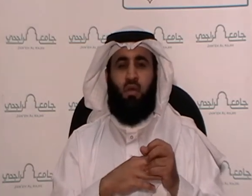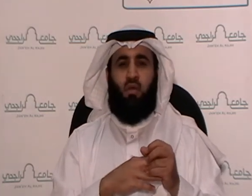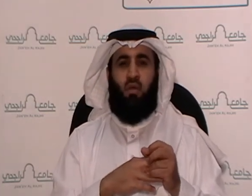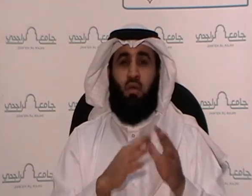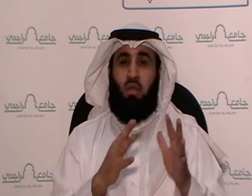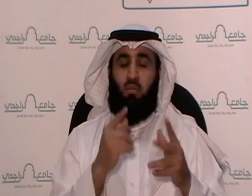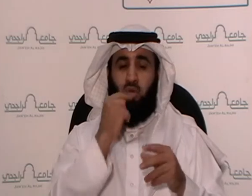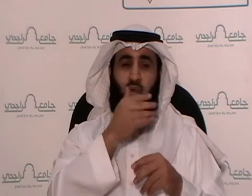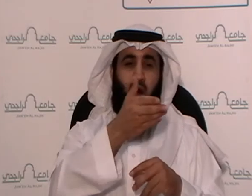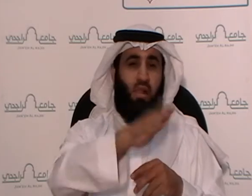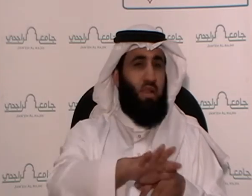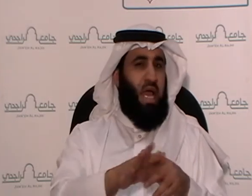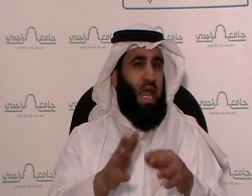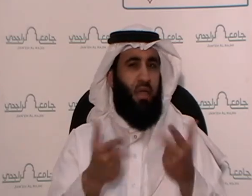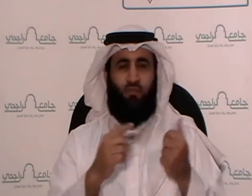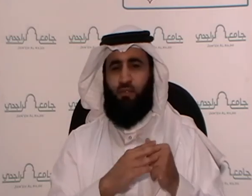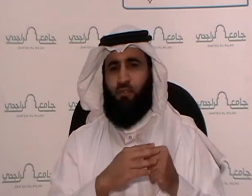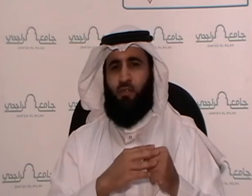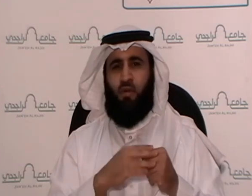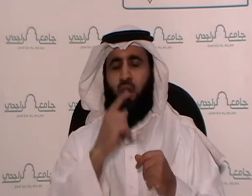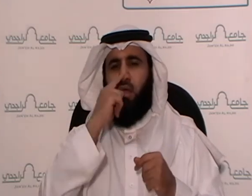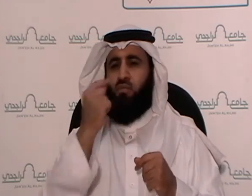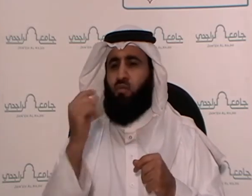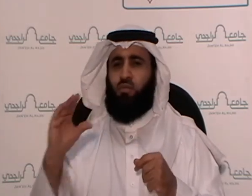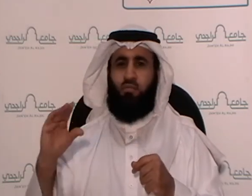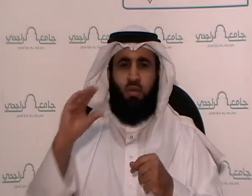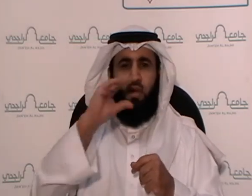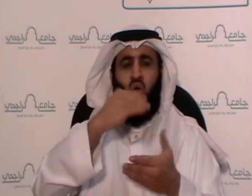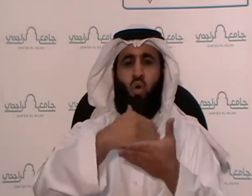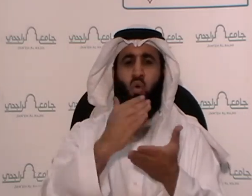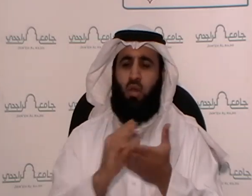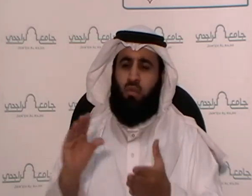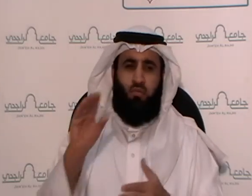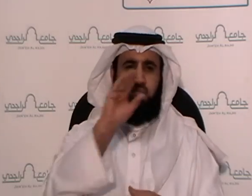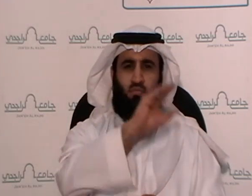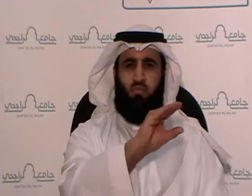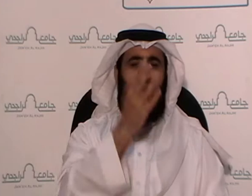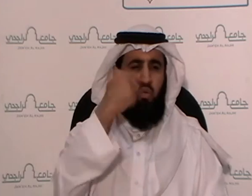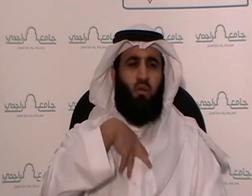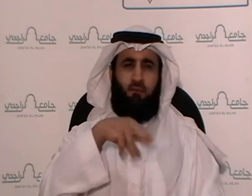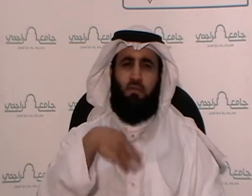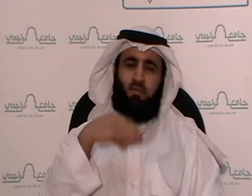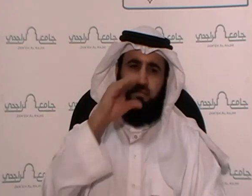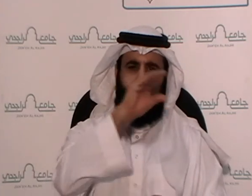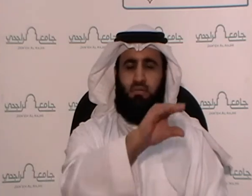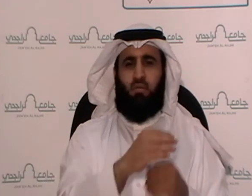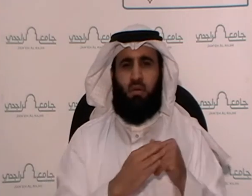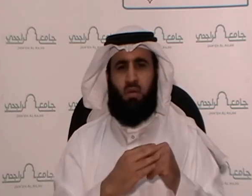ماتوا فإنك تعيد ذلك إلى ورثتهم. والله إنها لحسرة